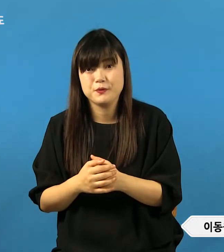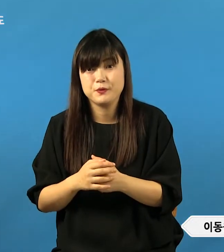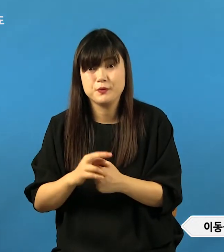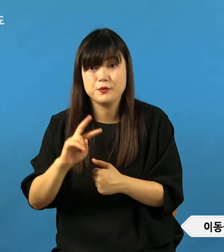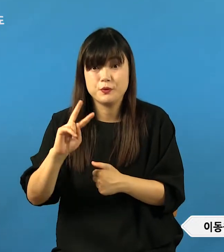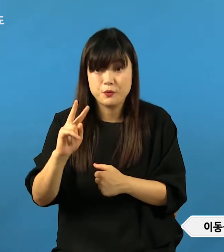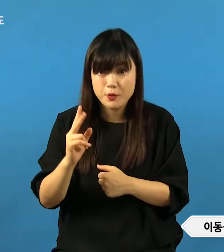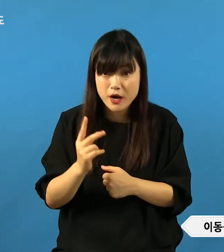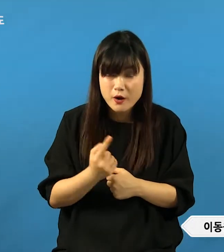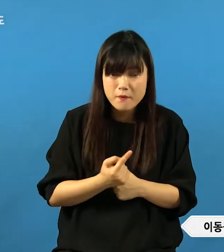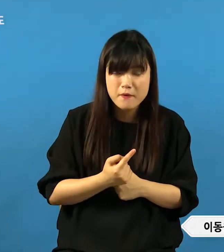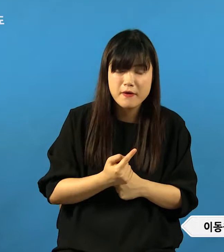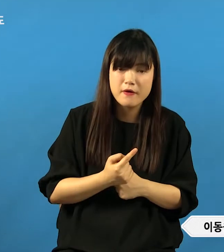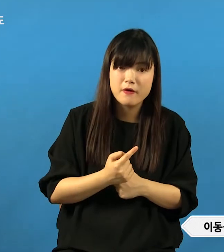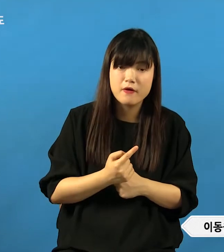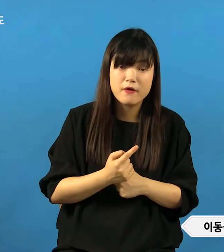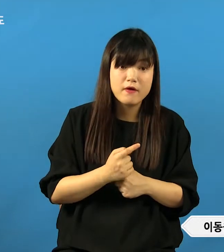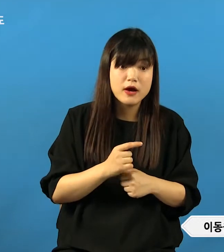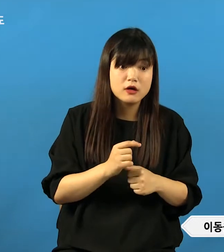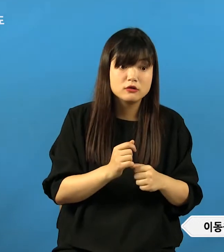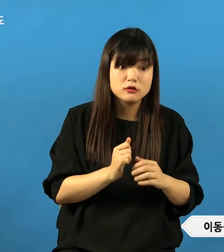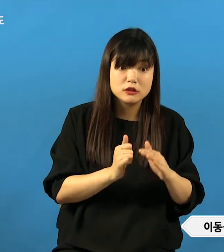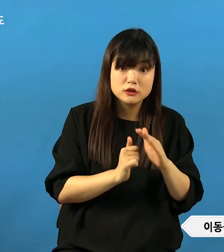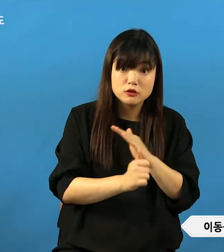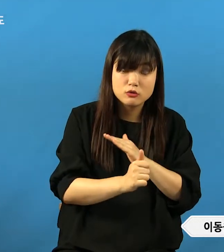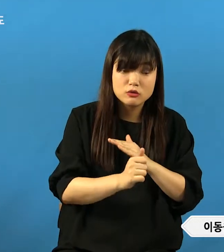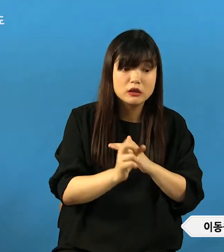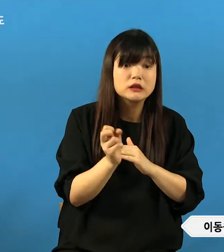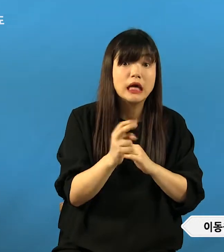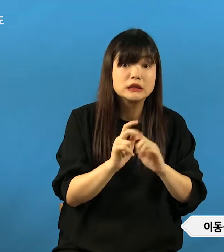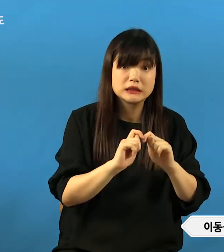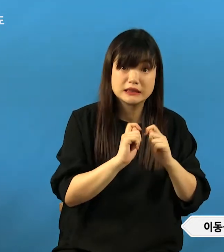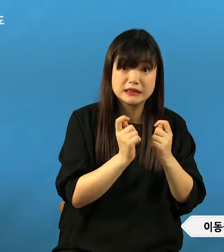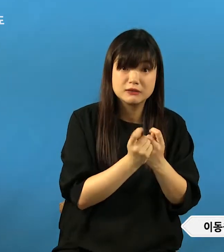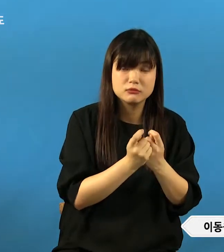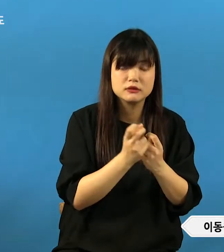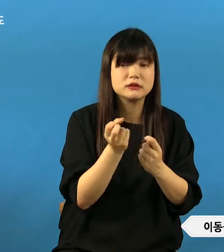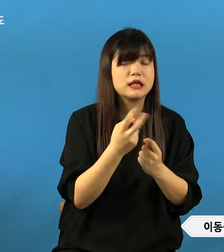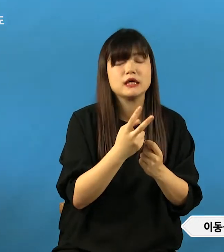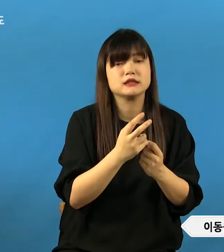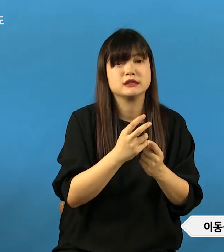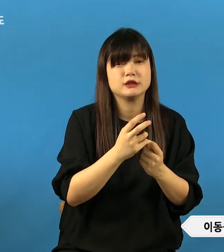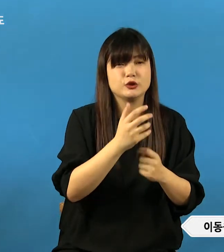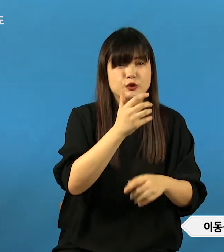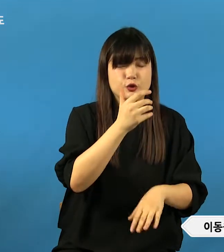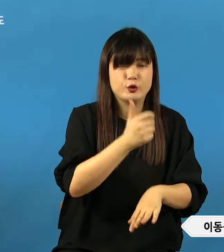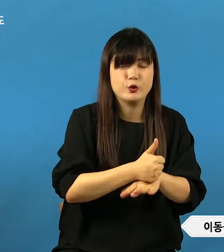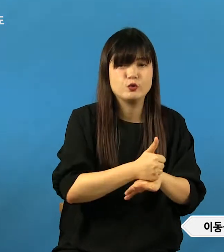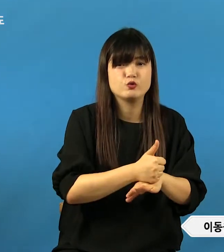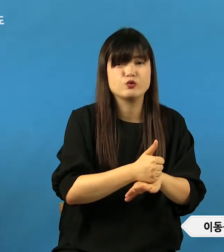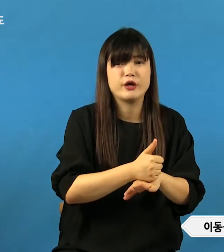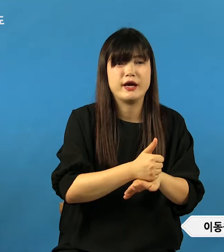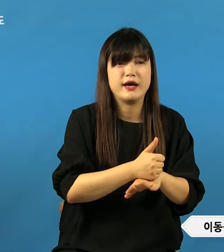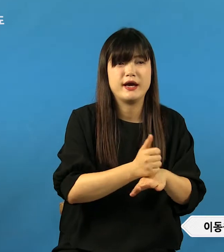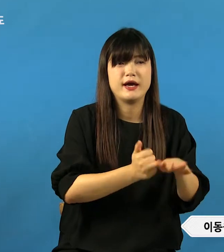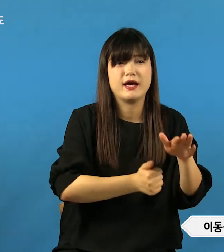그리고 돌아온 이 선수의 눈부신 활약으로 이 감독의 팀은 마침내 우승을 차지하게